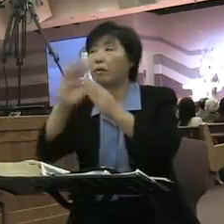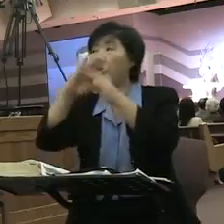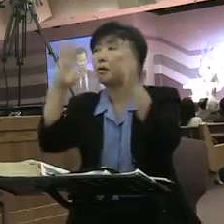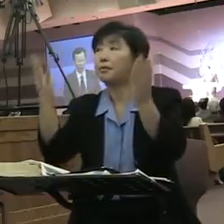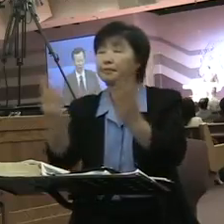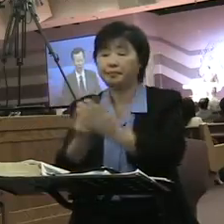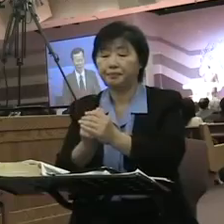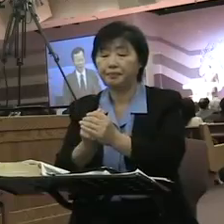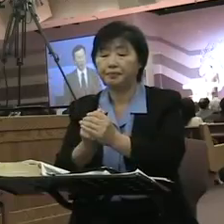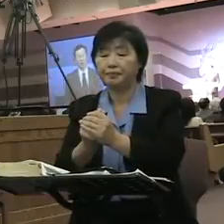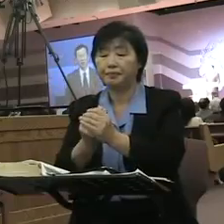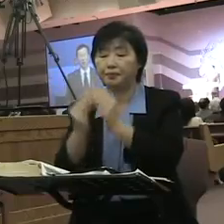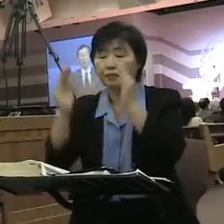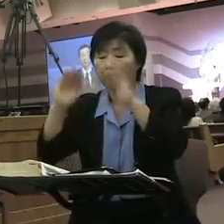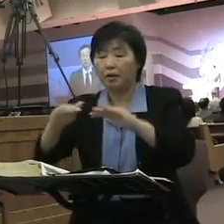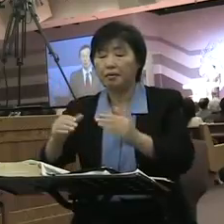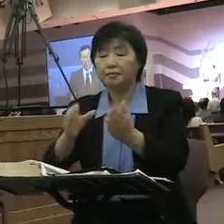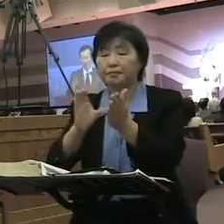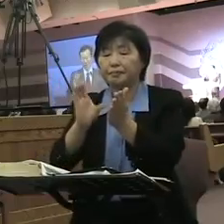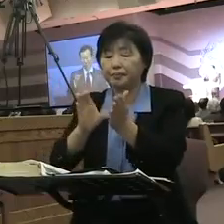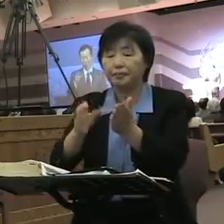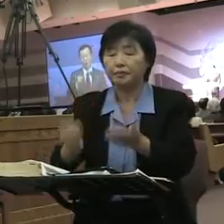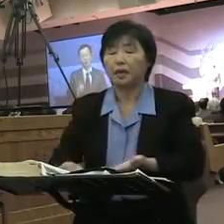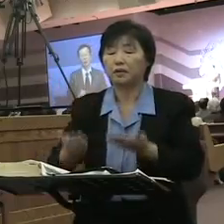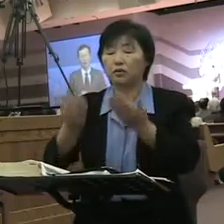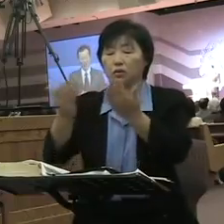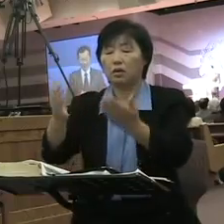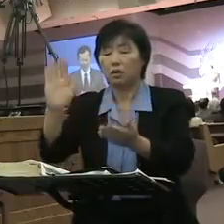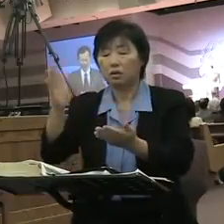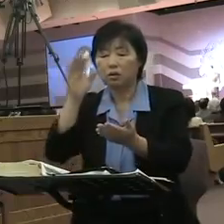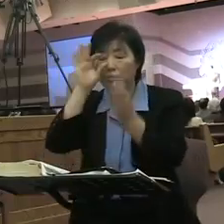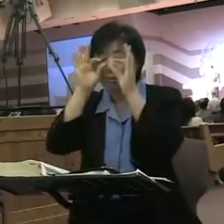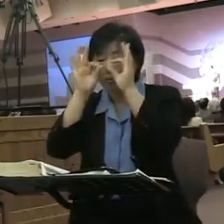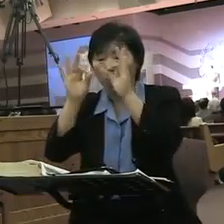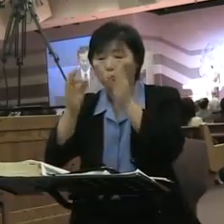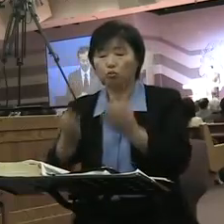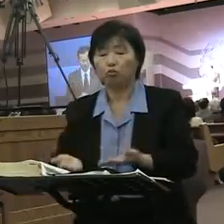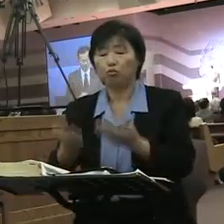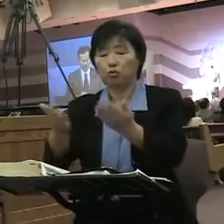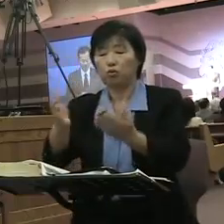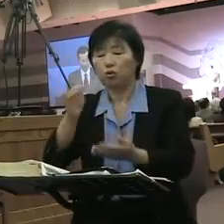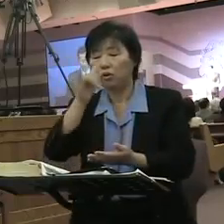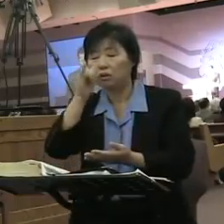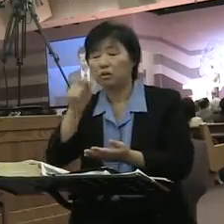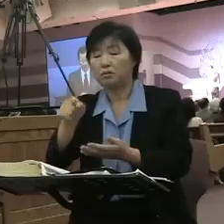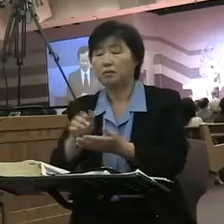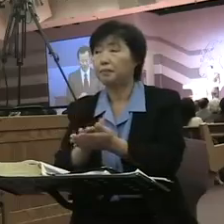온전한 제사물로 바치게 될 것임을 보여주고 있는 것입니다.